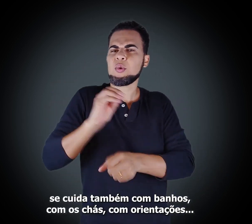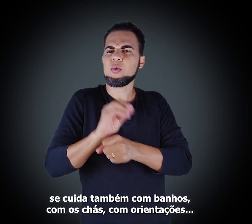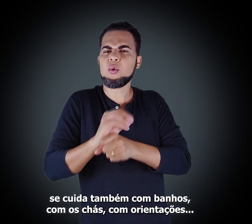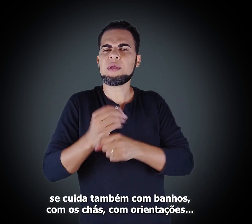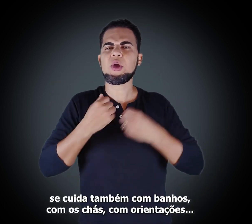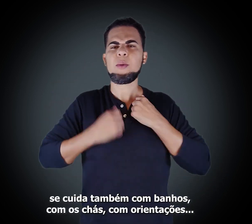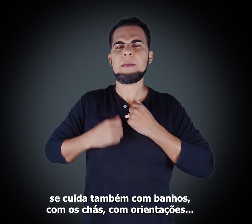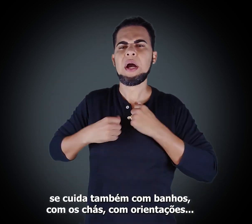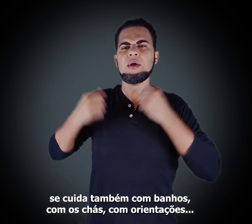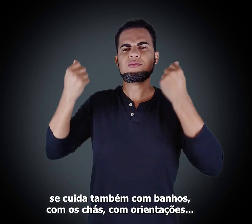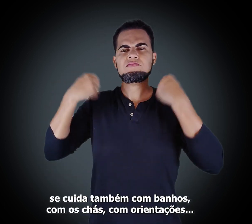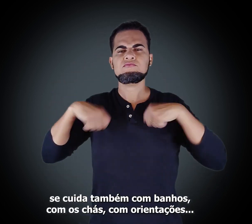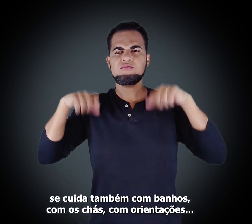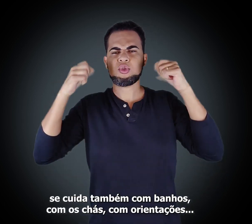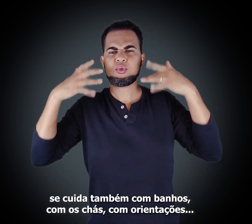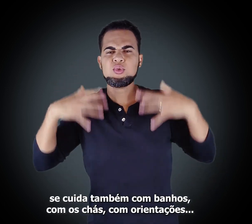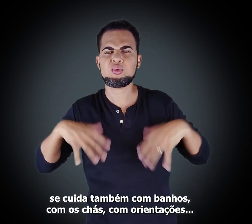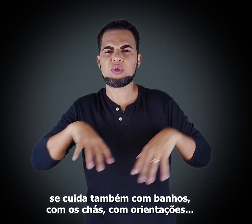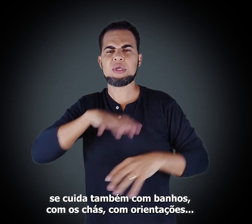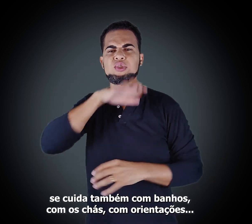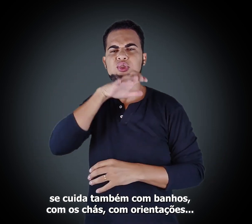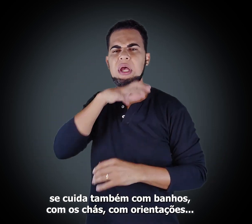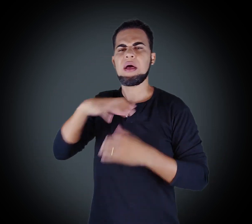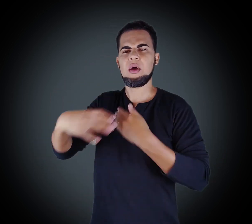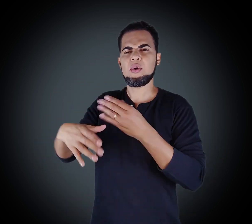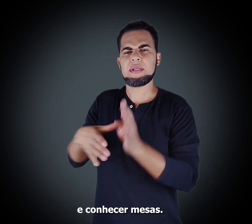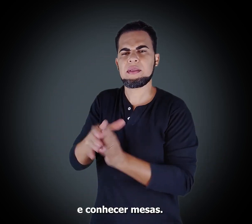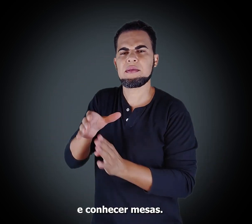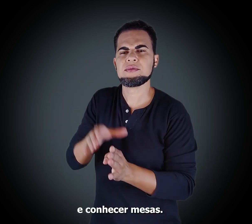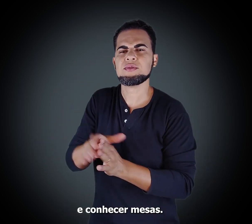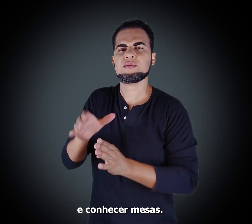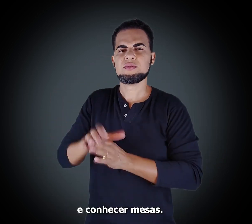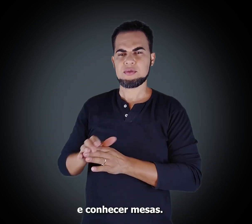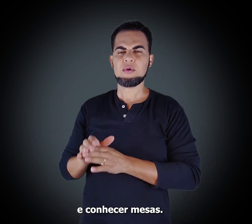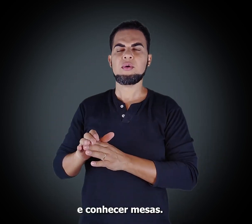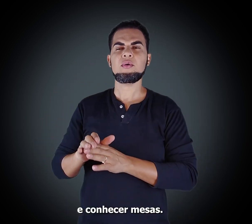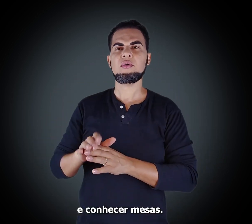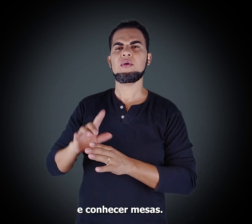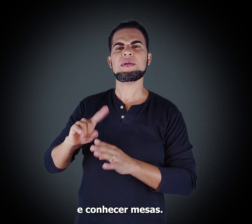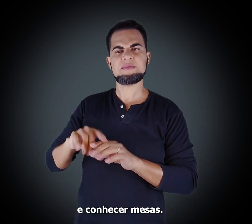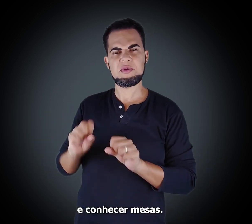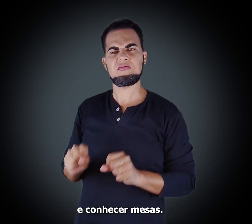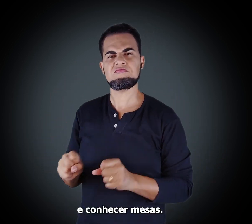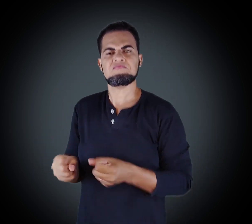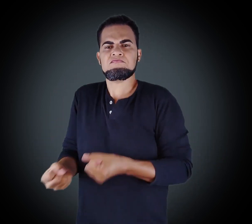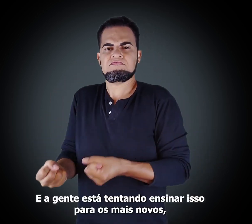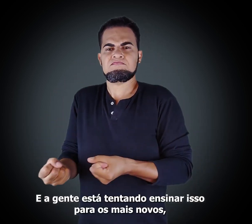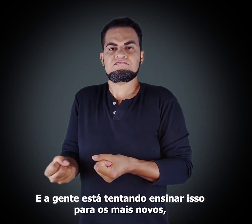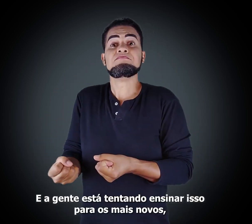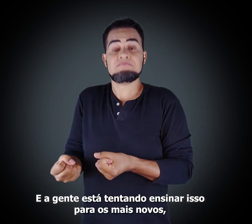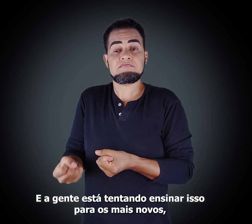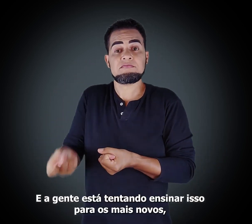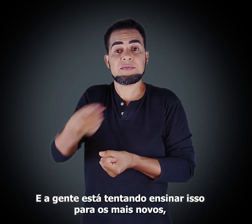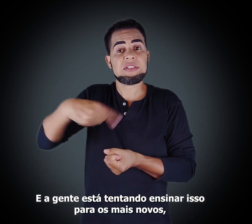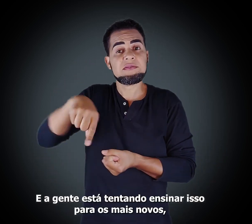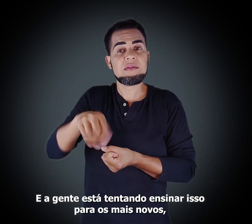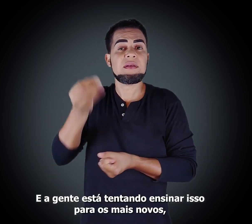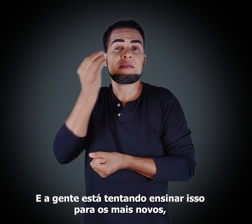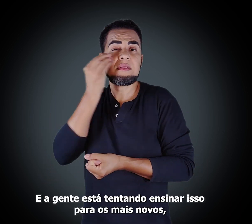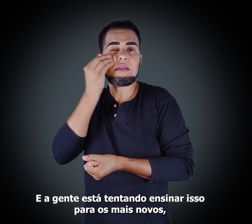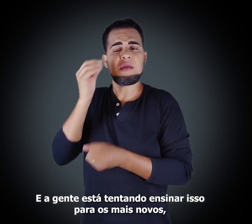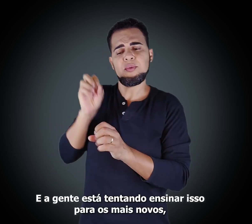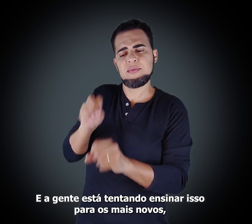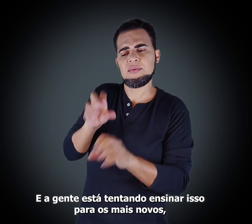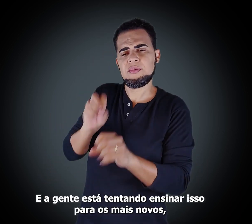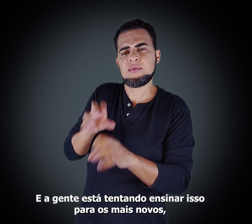com banhos, com chás, com orientações, né? E põe as firmezas. E a gente está